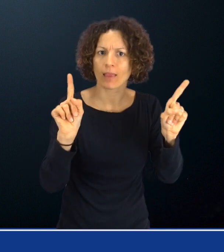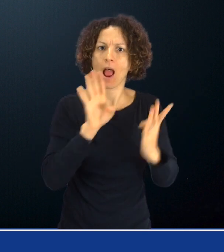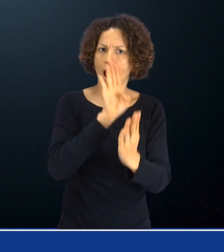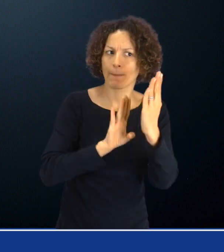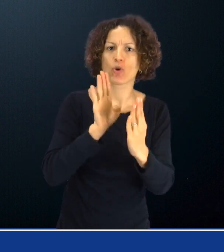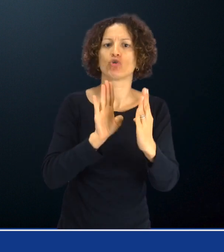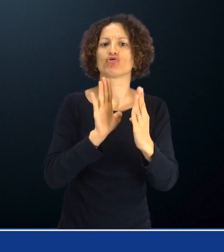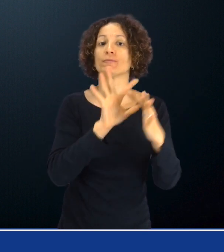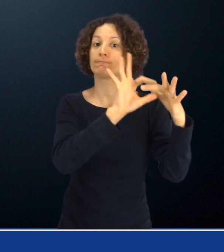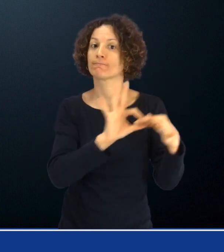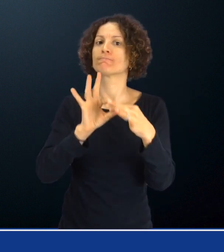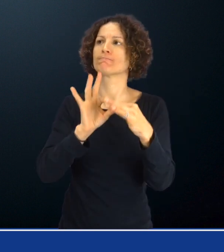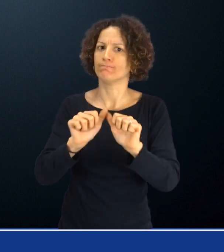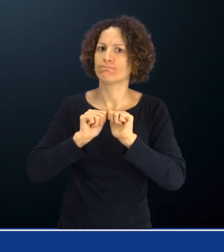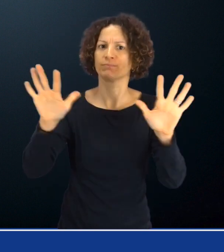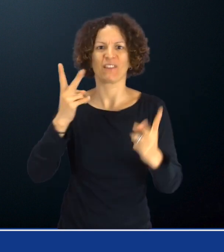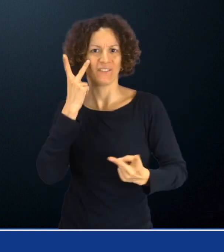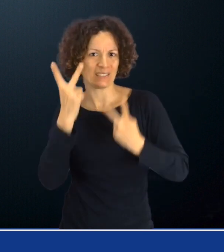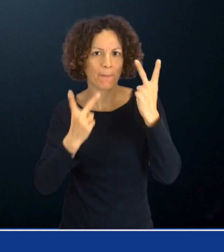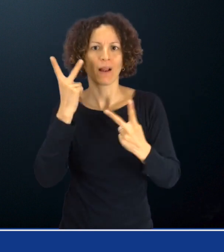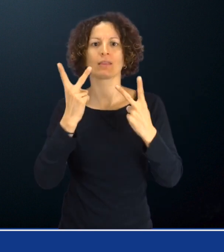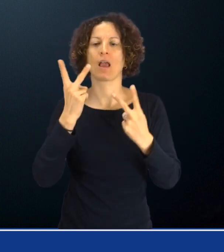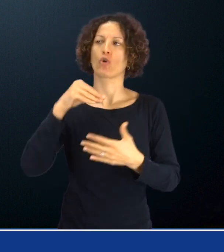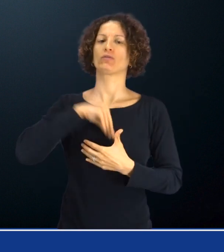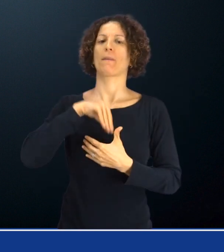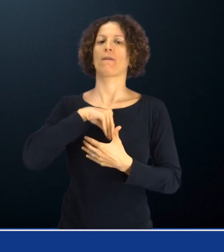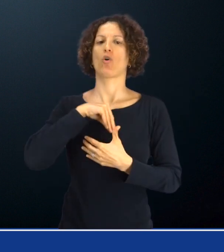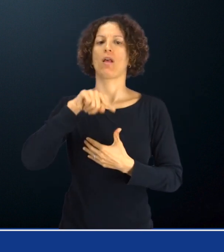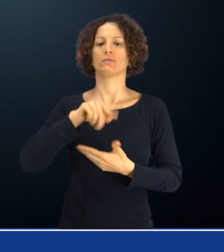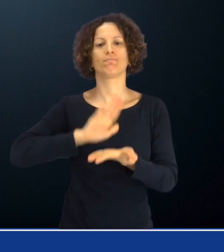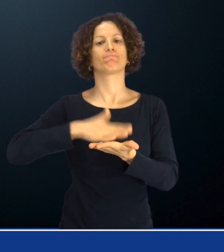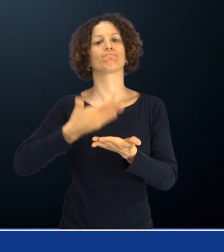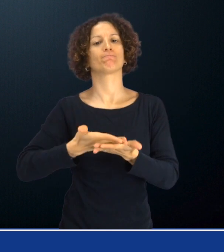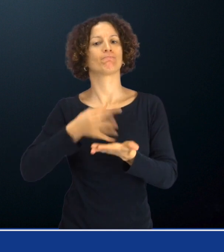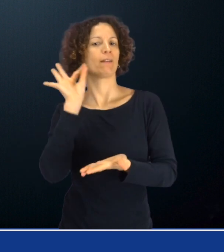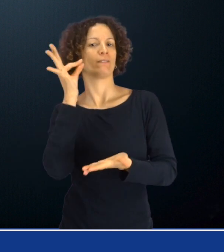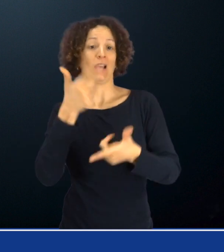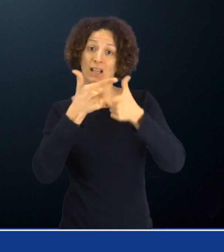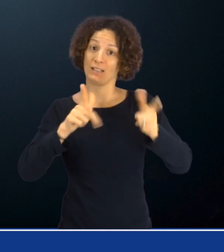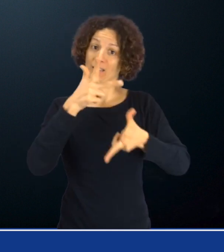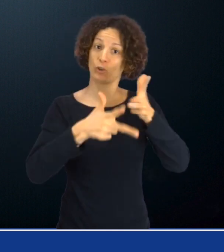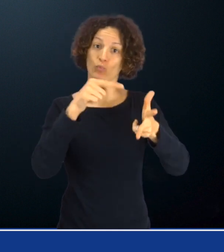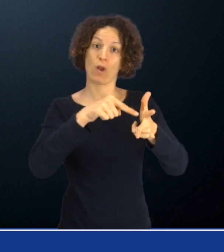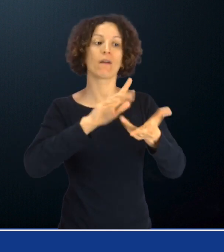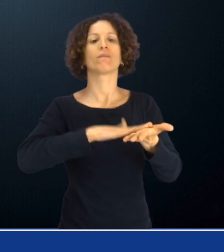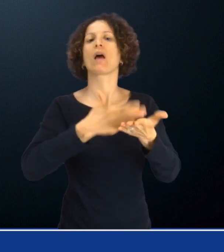e approcci e costruire ulteriore dimensione di visibilità e consapevolezza del patrimonio linguistico